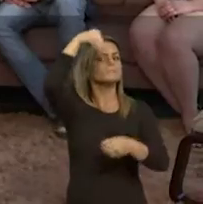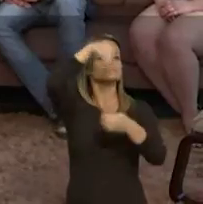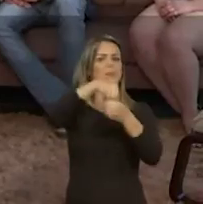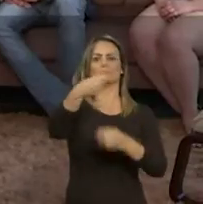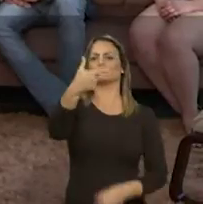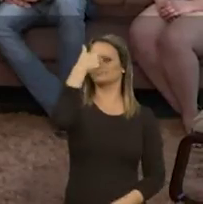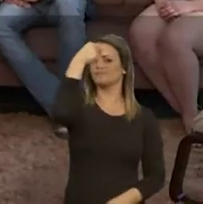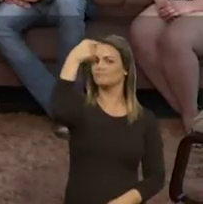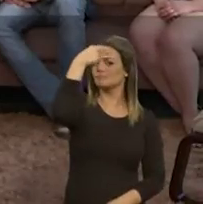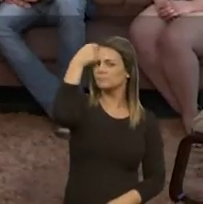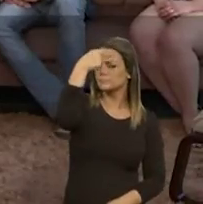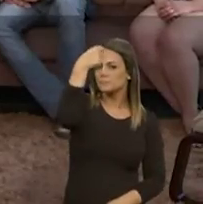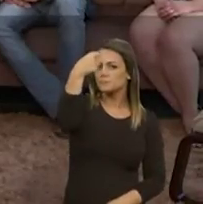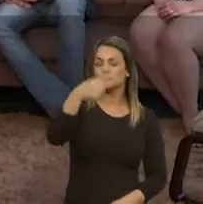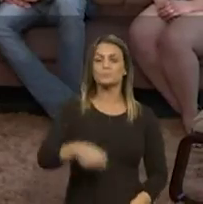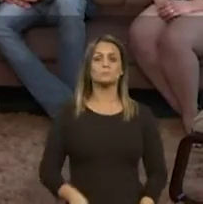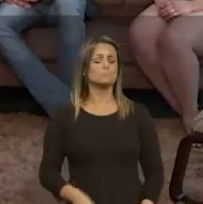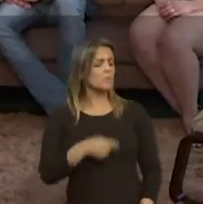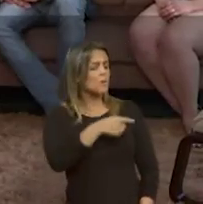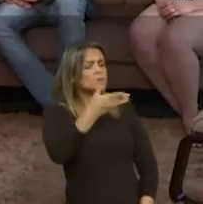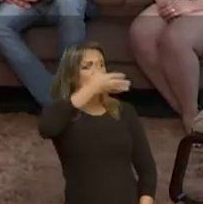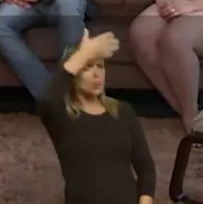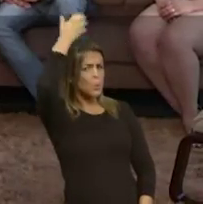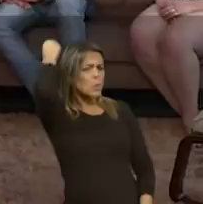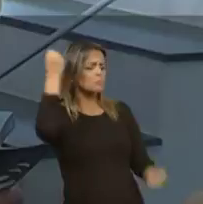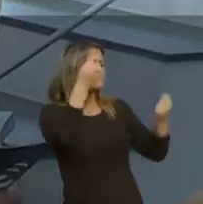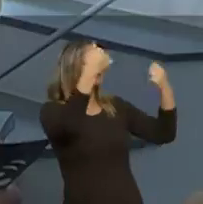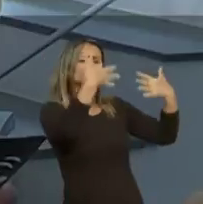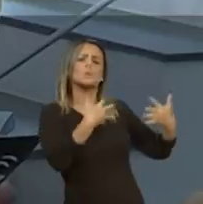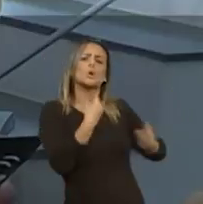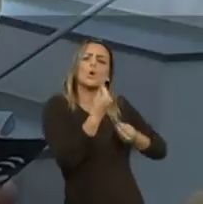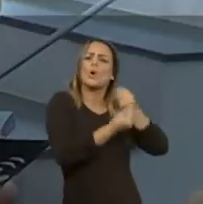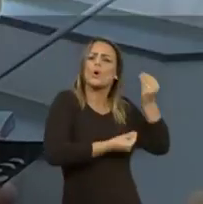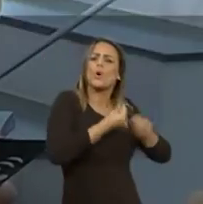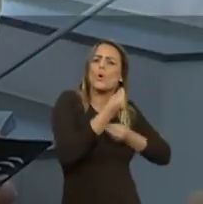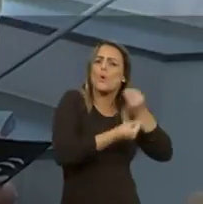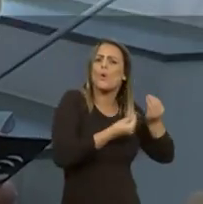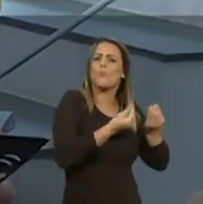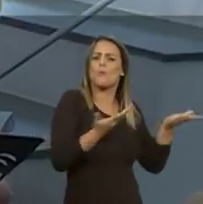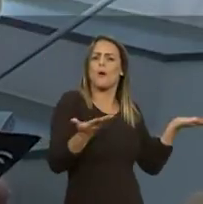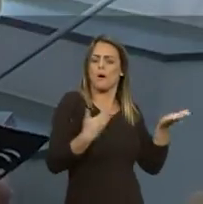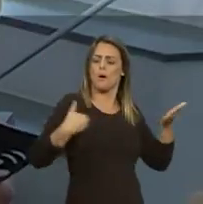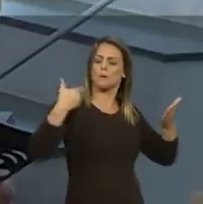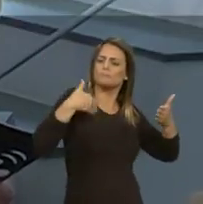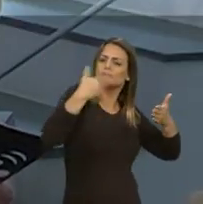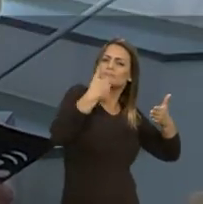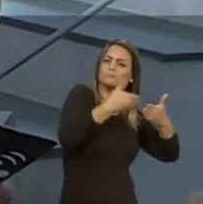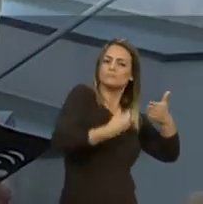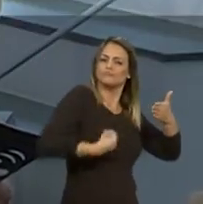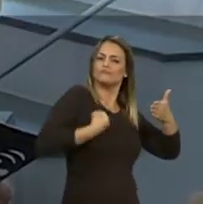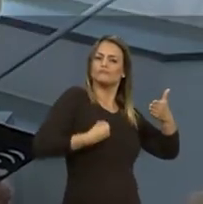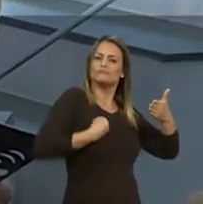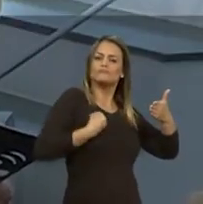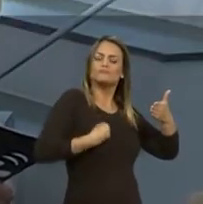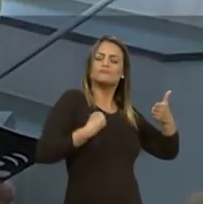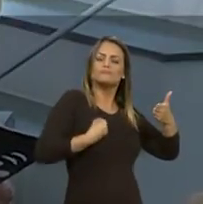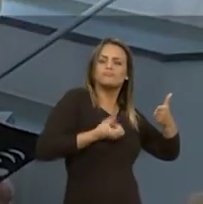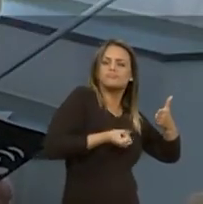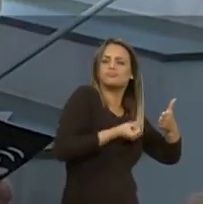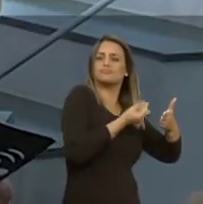na universidade. Eu gostaria, Luana, que tu nos relatasse um pouco como tem sido estar